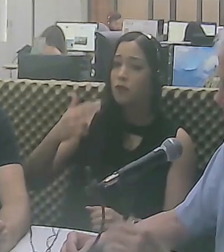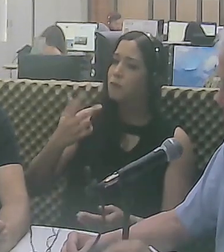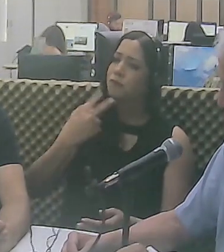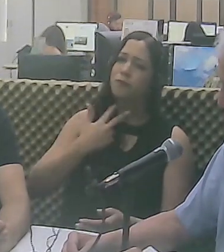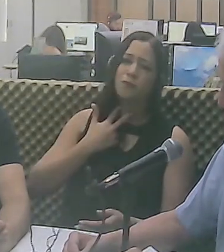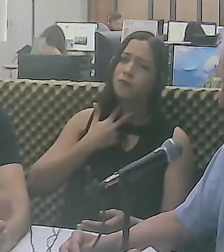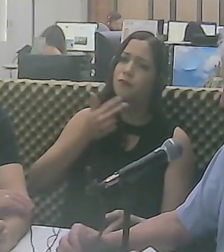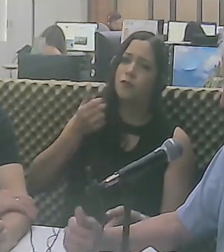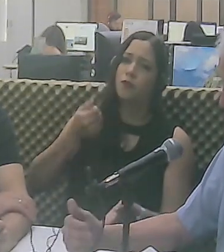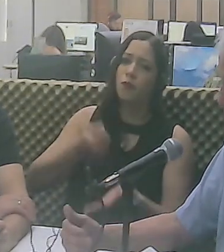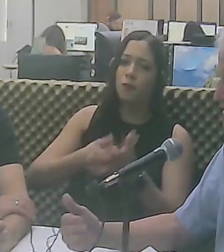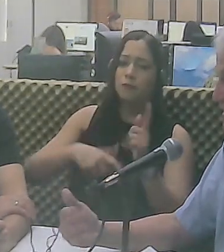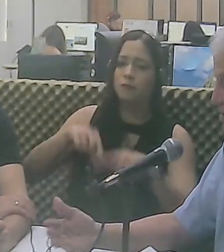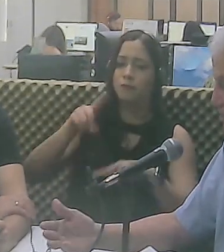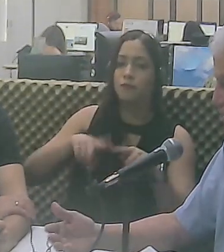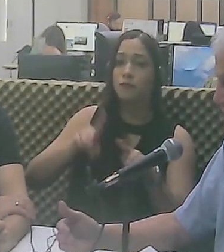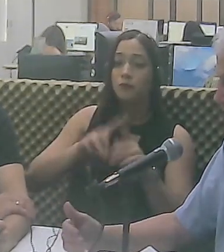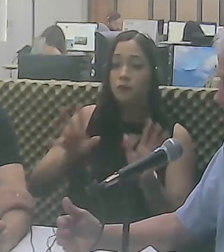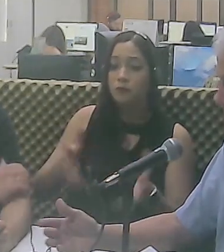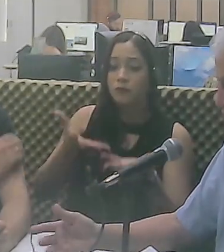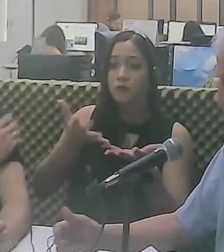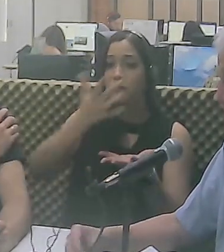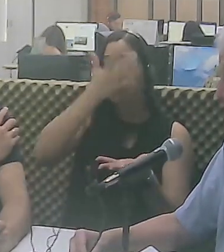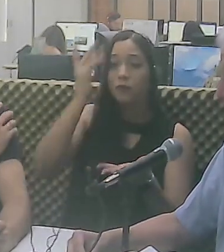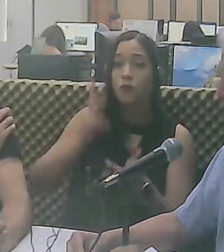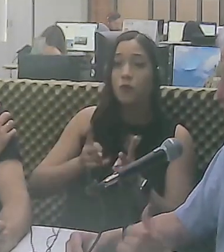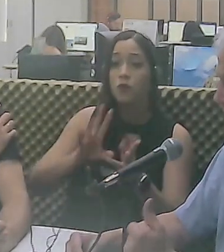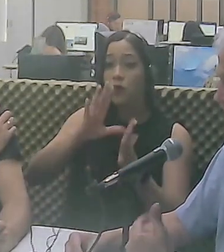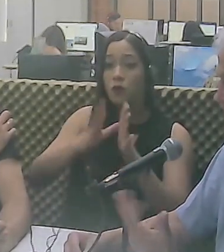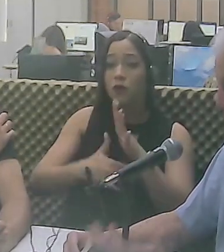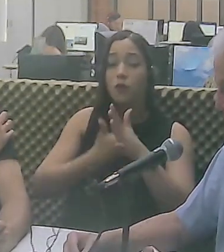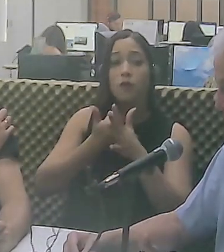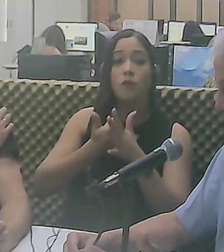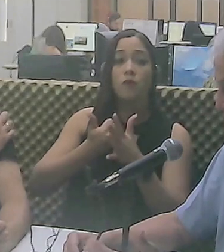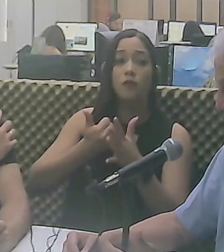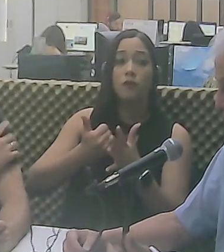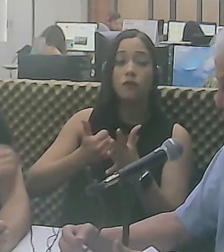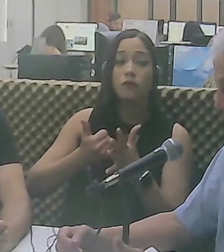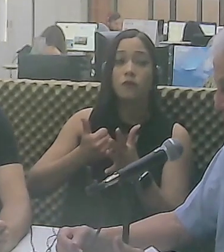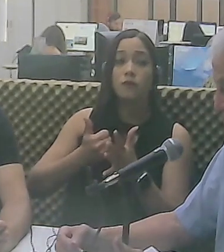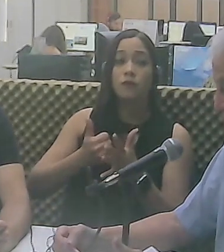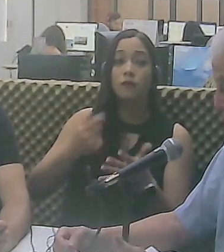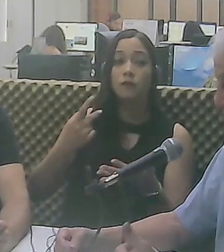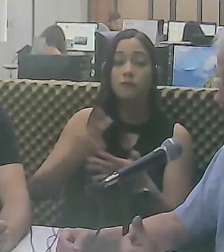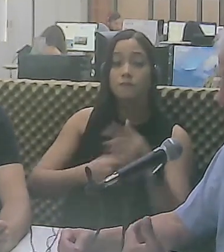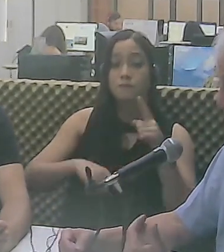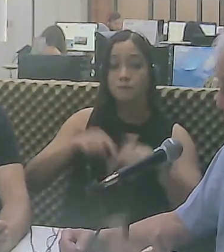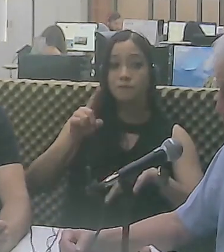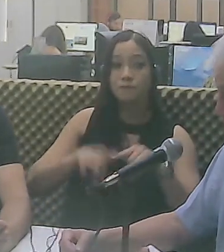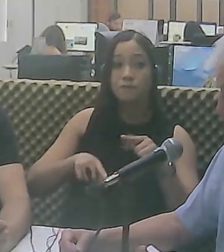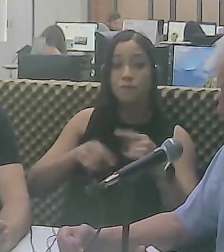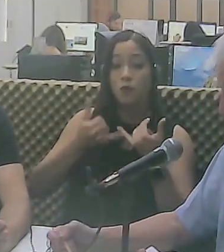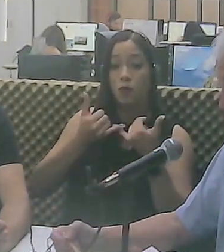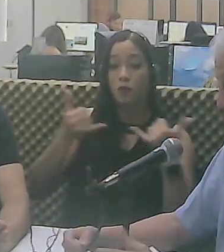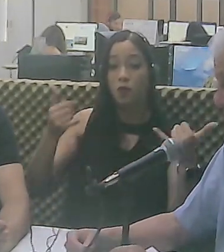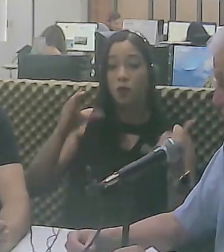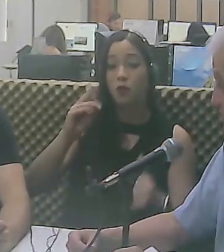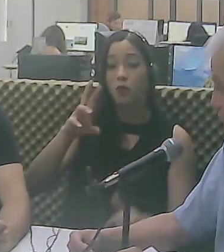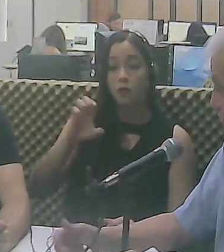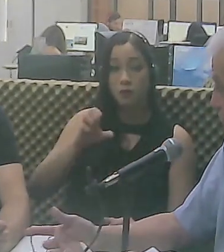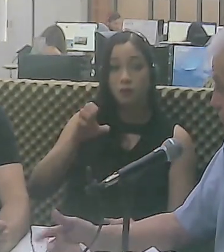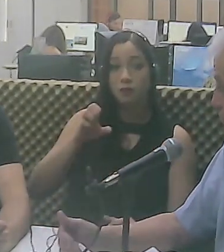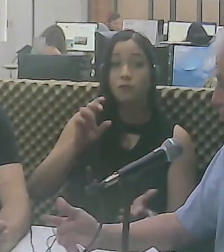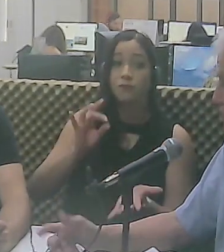compra esse tipo de material e nós estamos incentivando as pessoas a roubar e e fazer com que esse material vira cobre e realmente